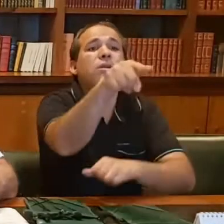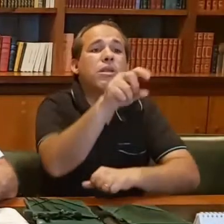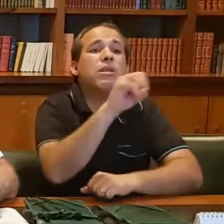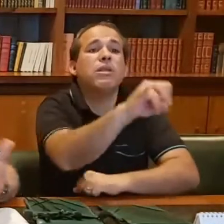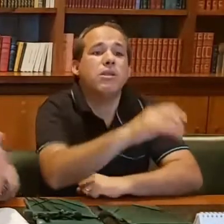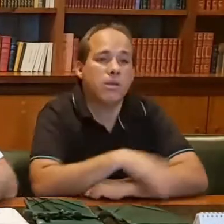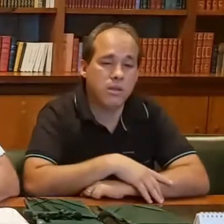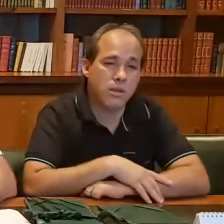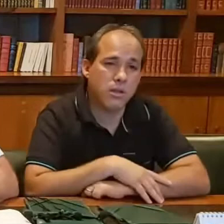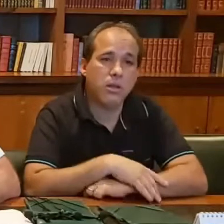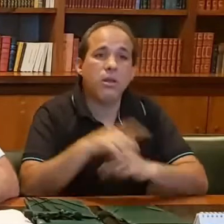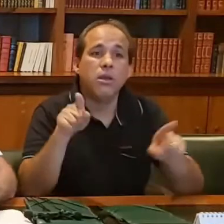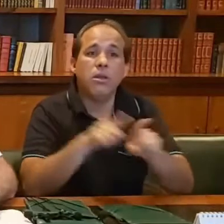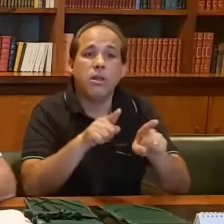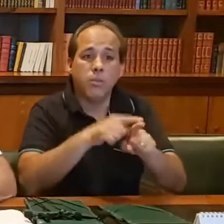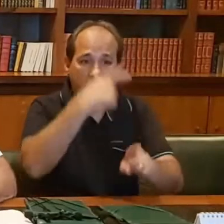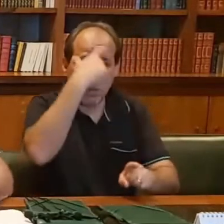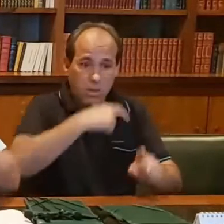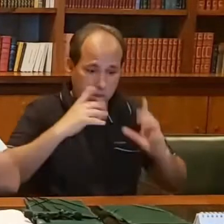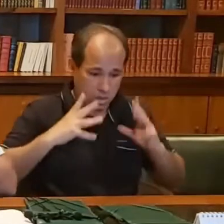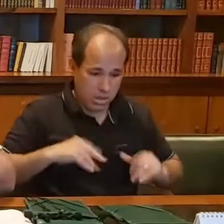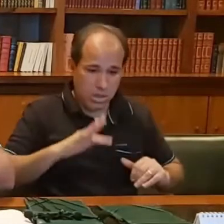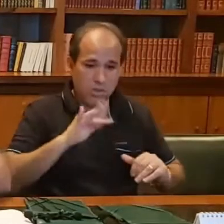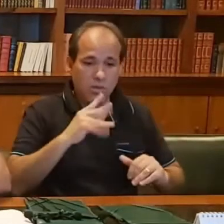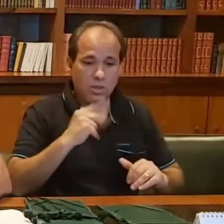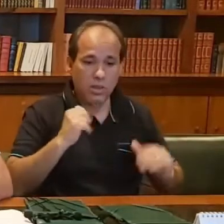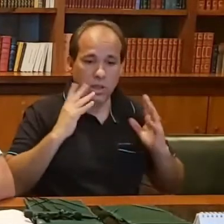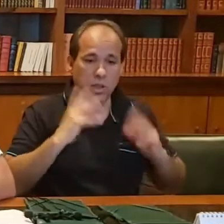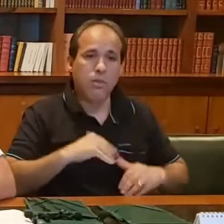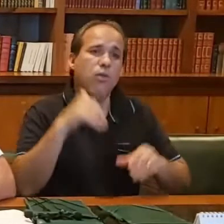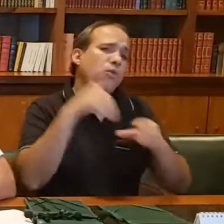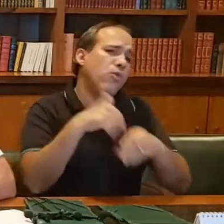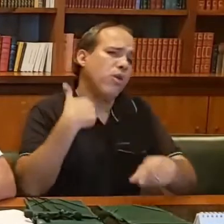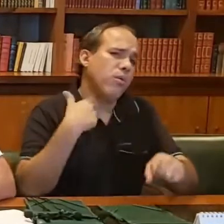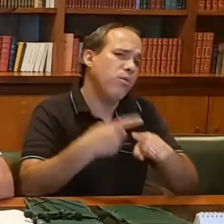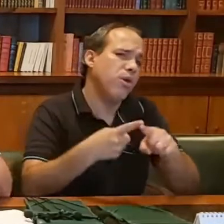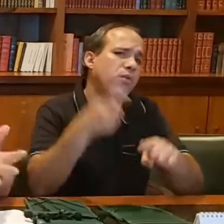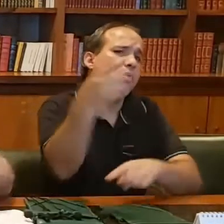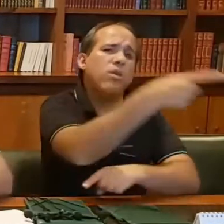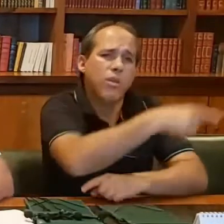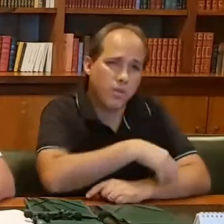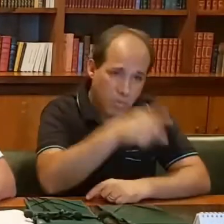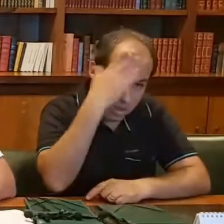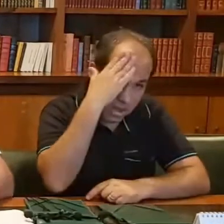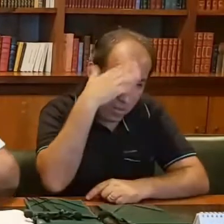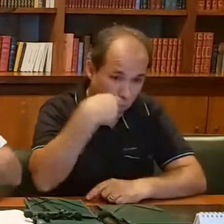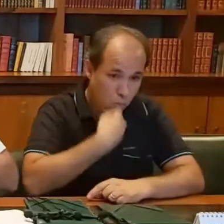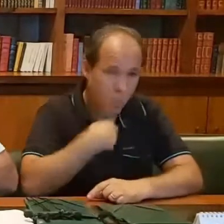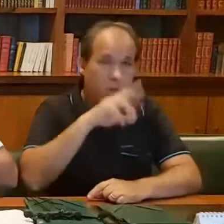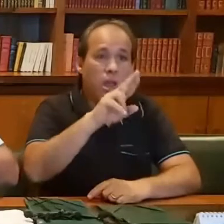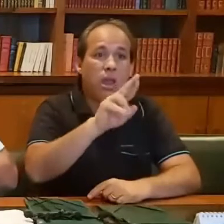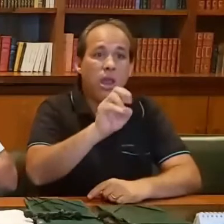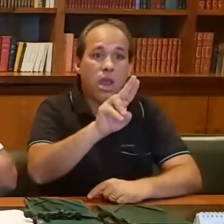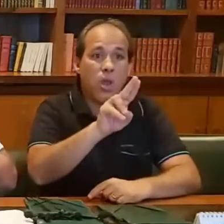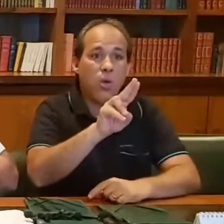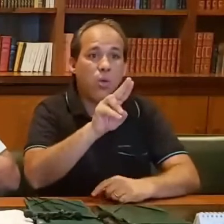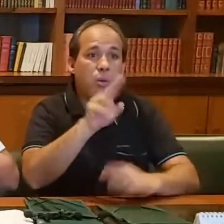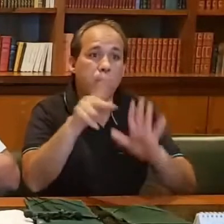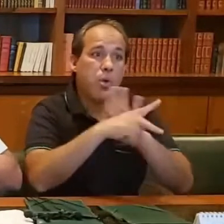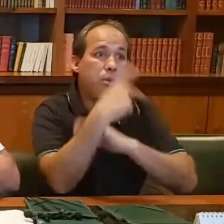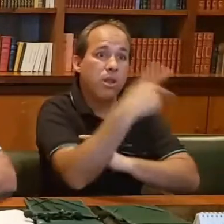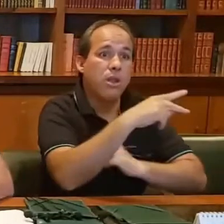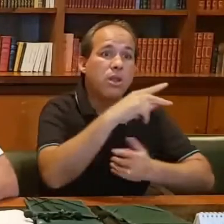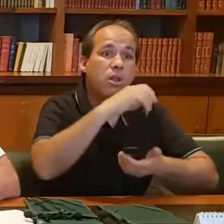Vocês votaram em mim por quê? Não investigaram? Eu sou réu no Supremo Tribunal Federal. Sabiam disso? Que eu sou réu no Supremo